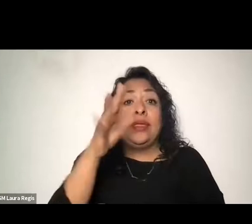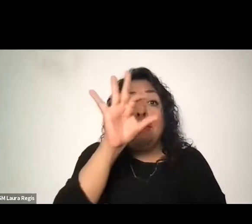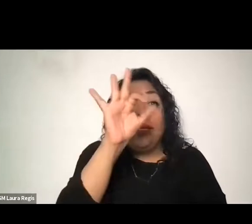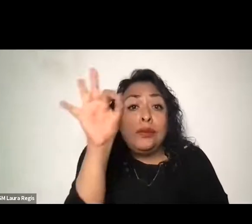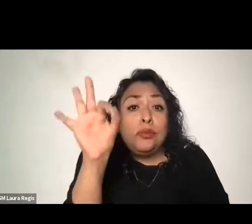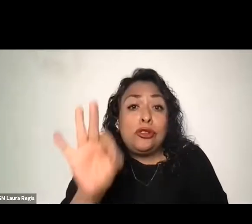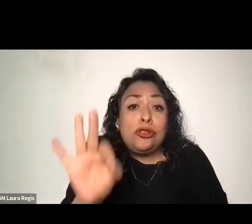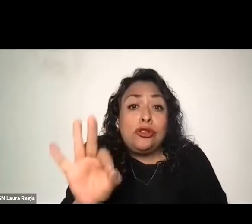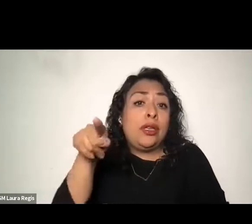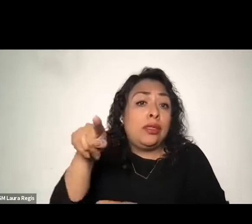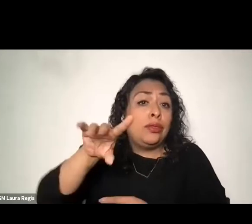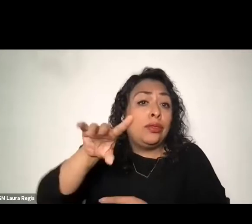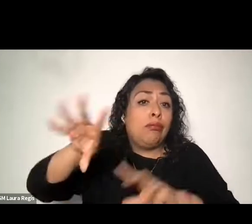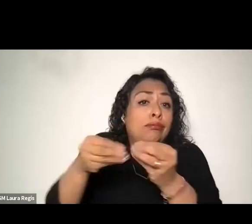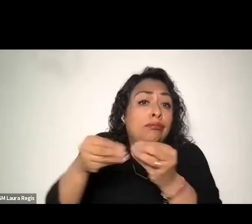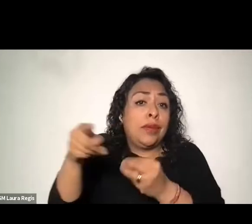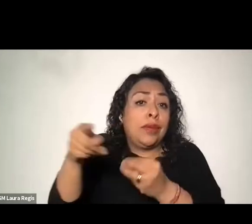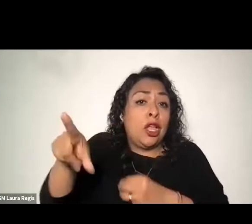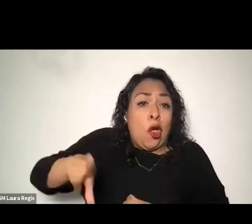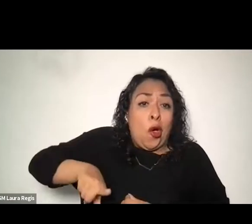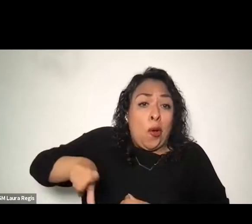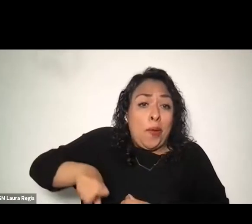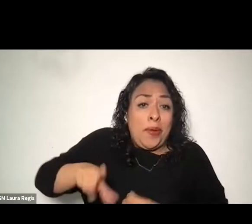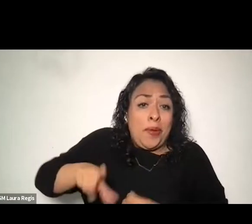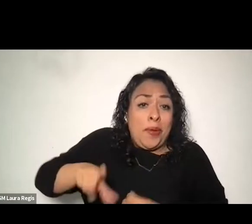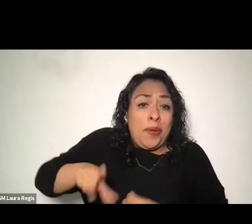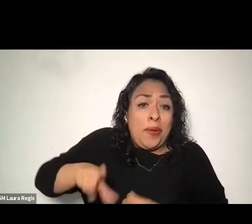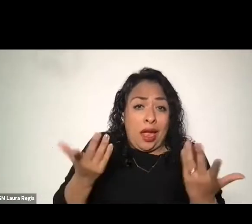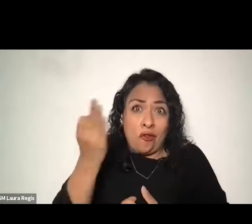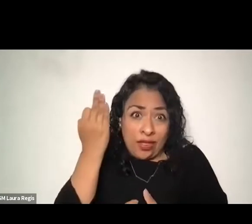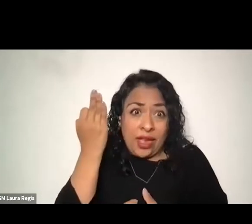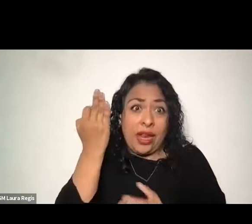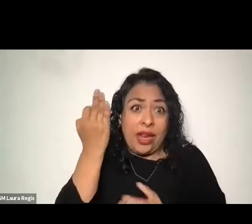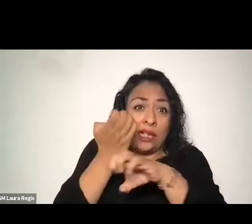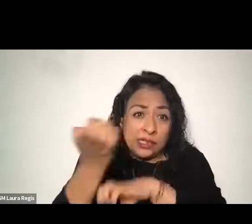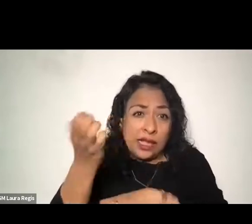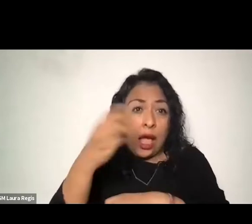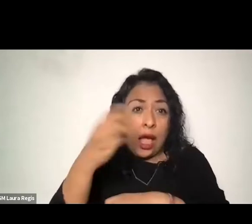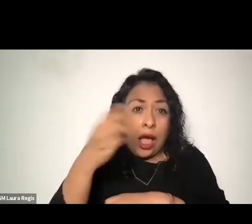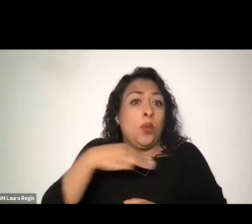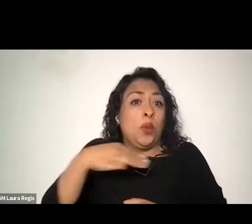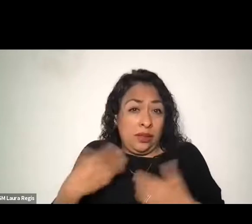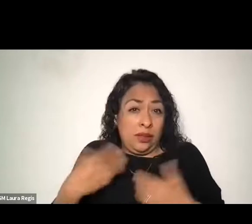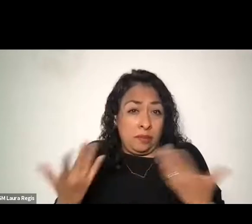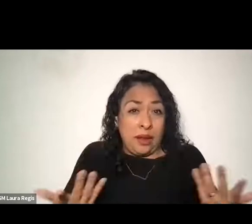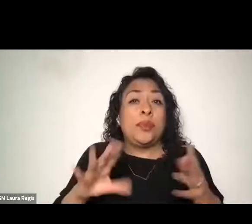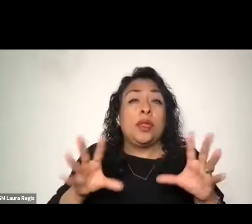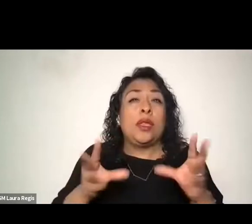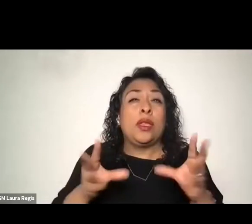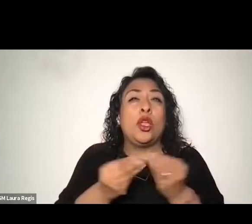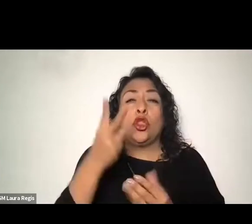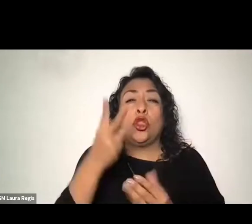lo tiene la totalidad de gobiernos federal, estatal y municipales. Y hablamos de 2,000 DIFs que